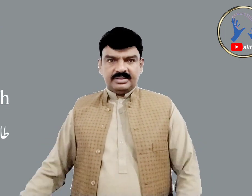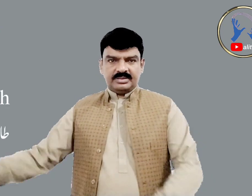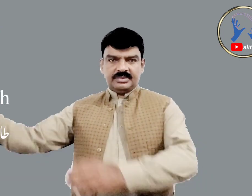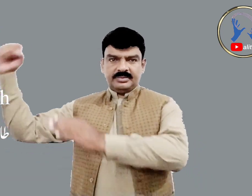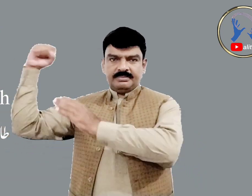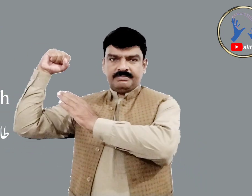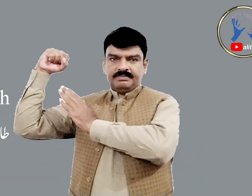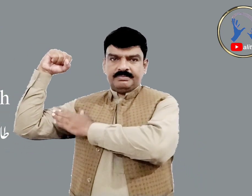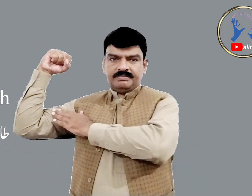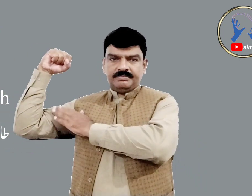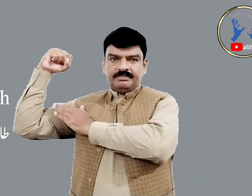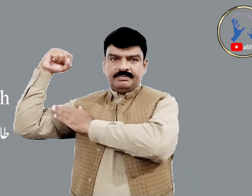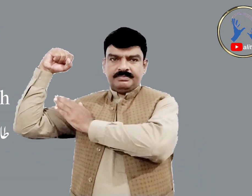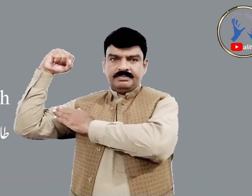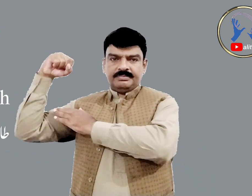स्ट्रेंथ